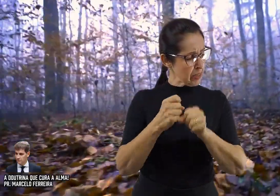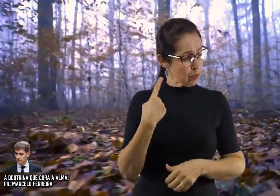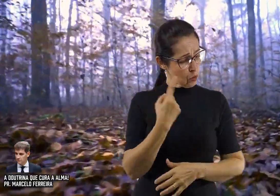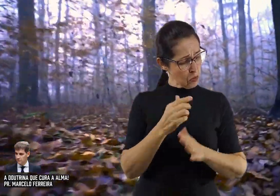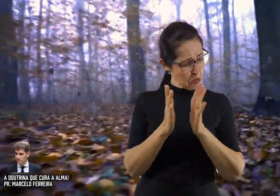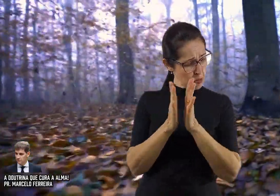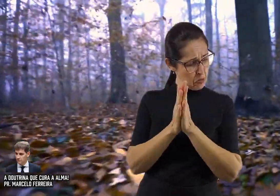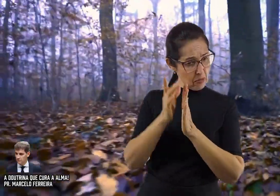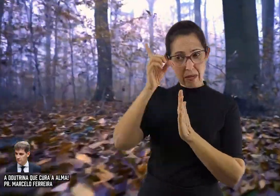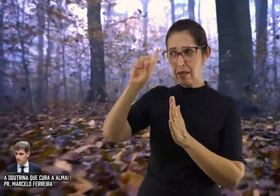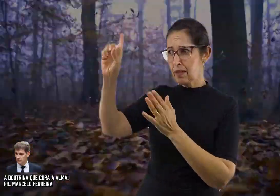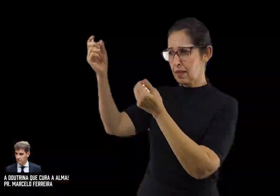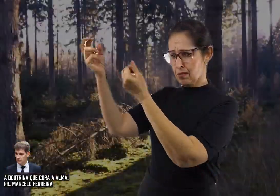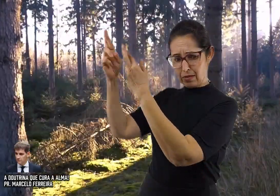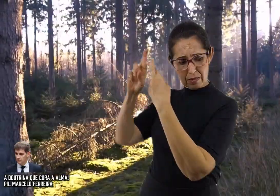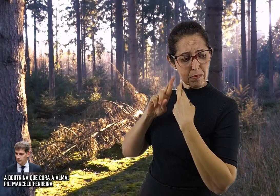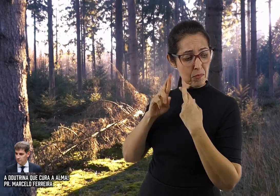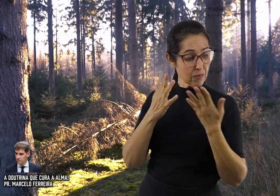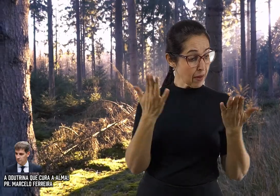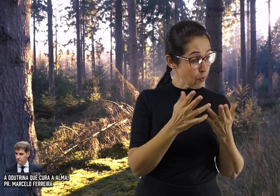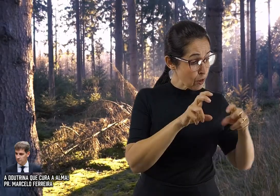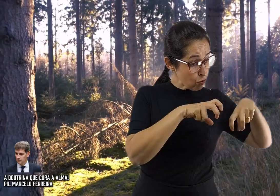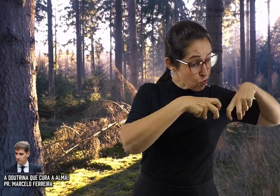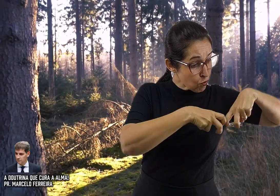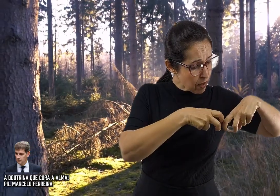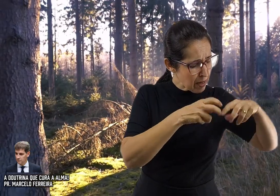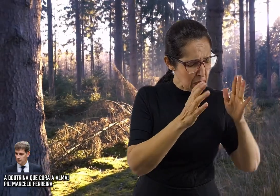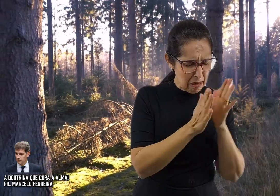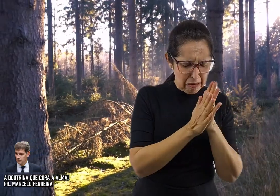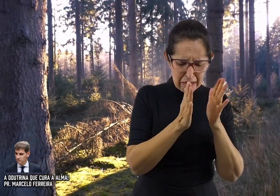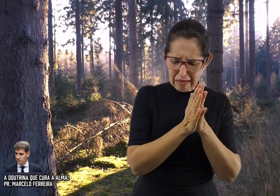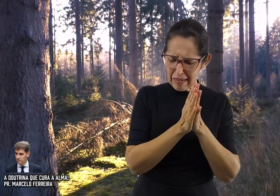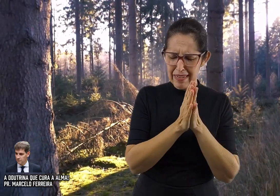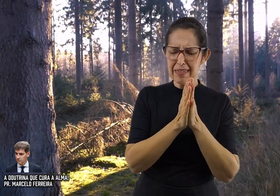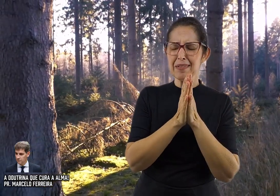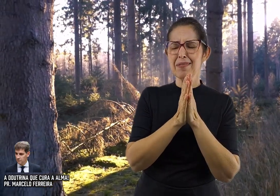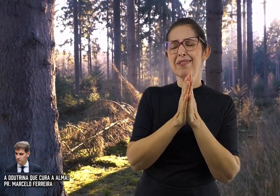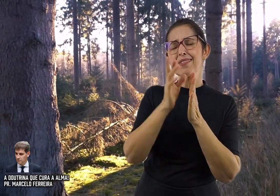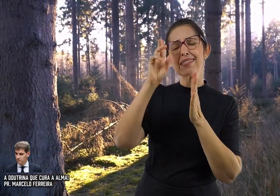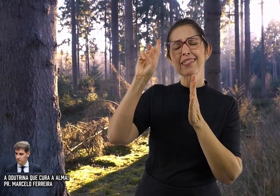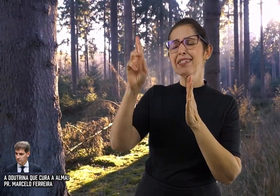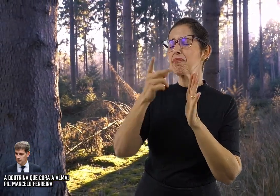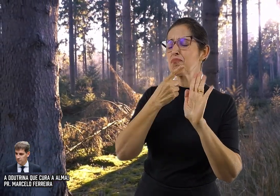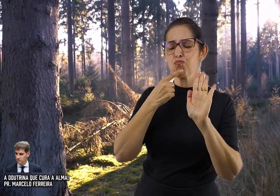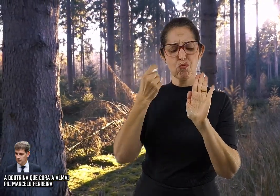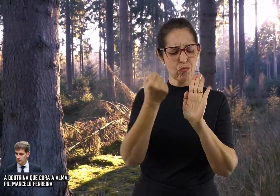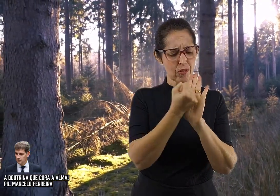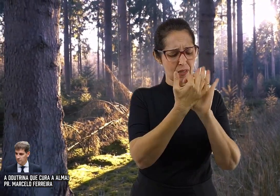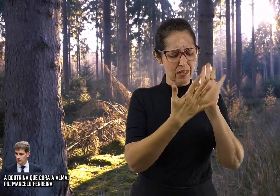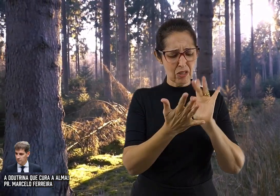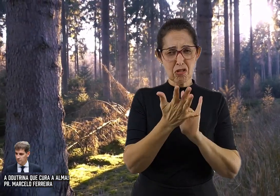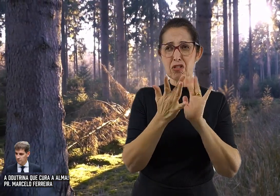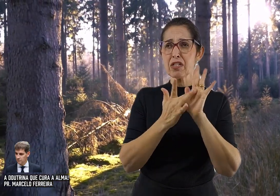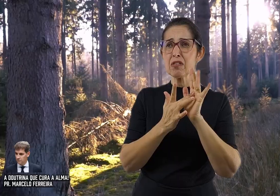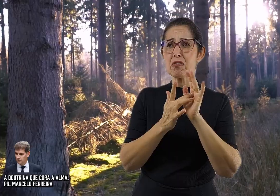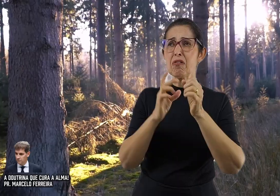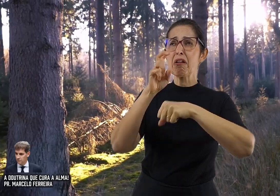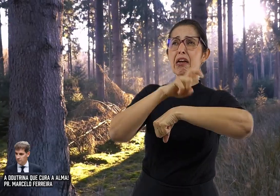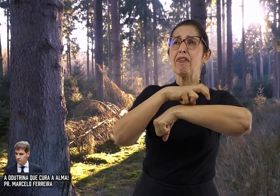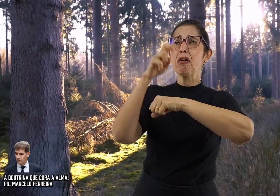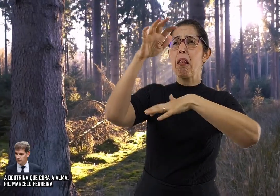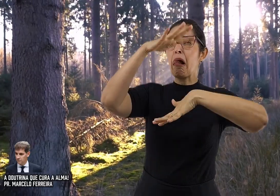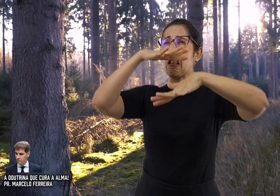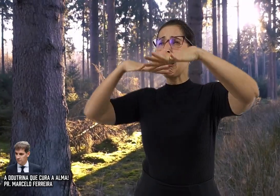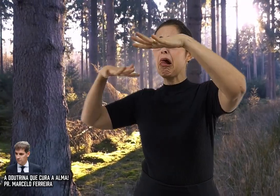Deus responde. Vamos ajoelhar aqui agora. Ajoelhar, ela, Senhor, pelo poder do sangue de Jesus, desvia essa nuvem de